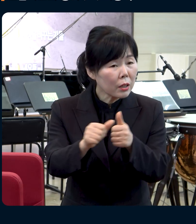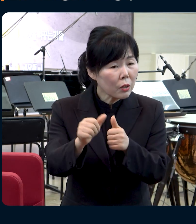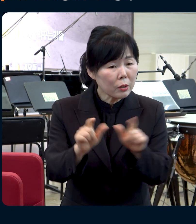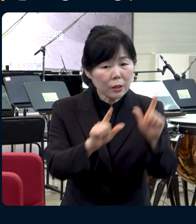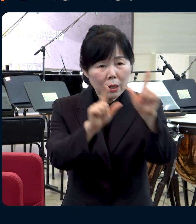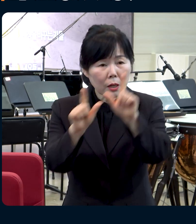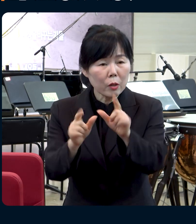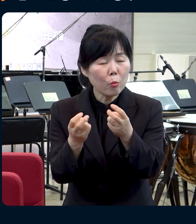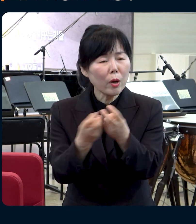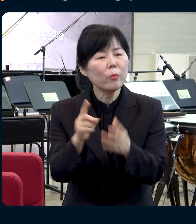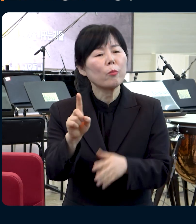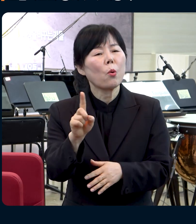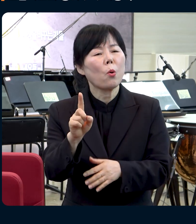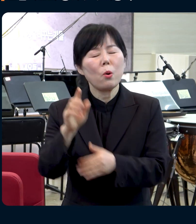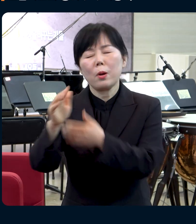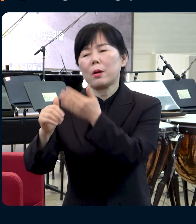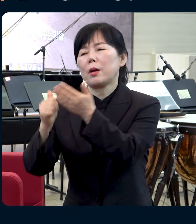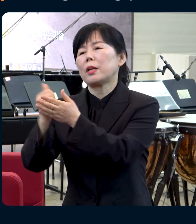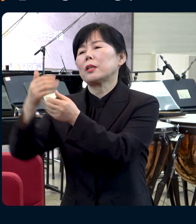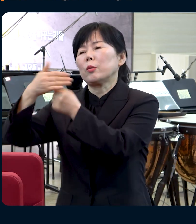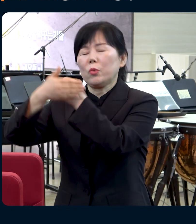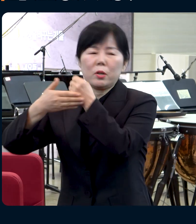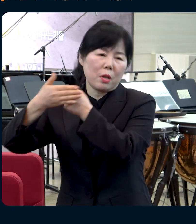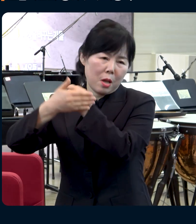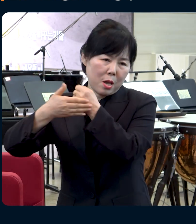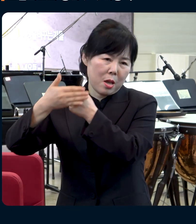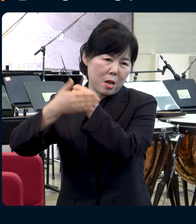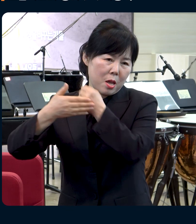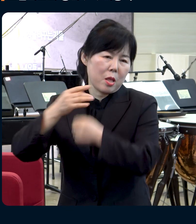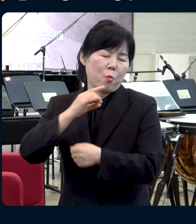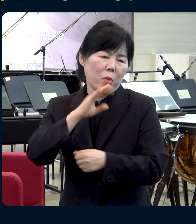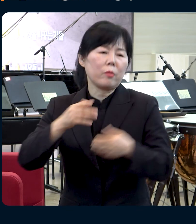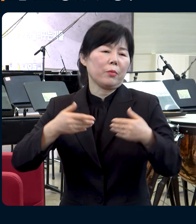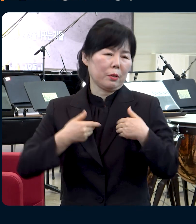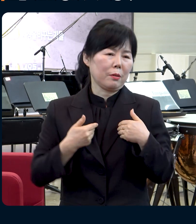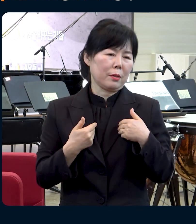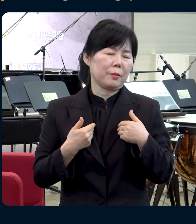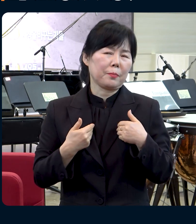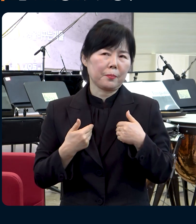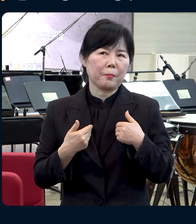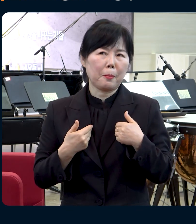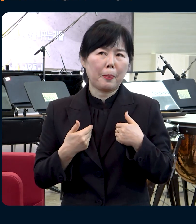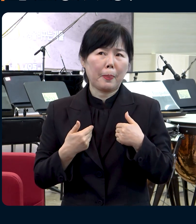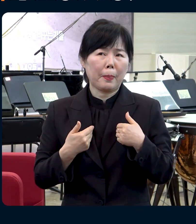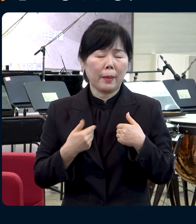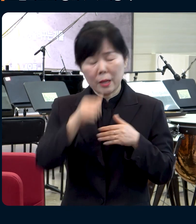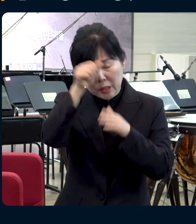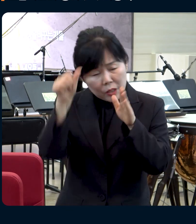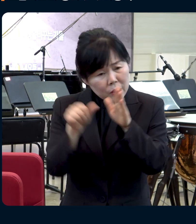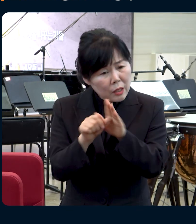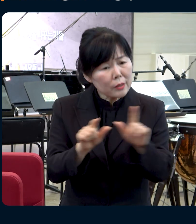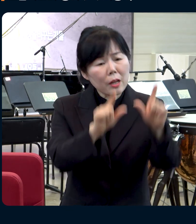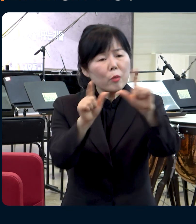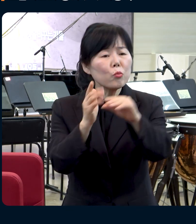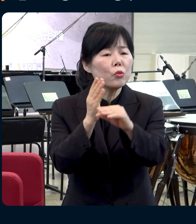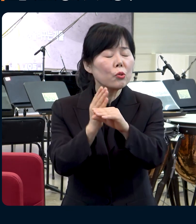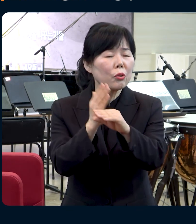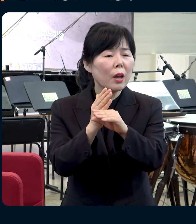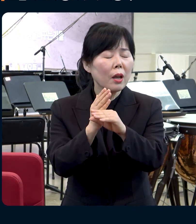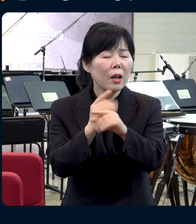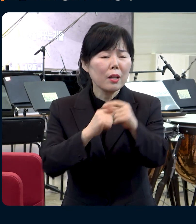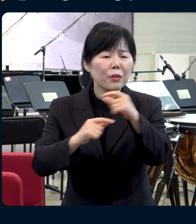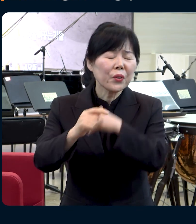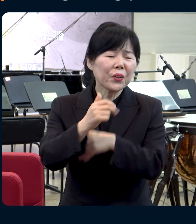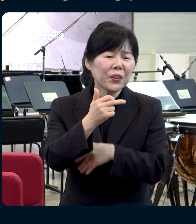바로 하나님의 은혜로 이겨낼 수 있는 것입니다. 그런데 우리 인생 가운데 더 큰